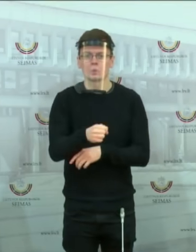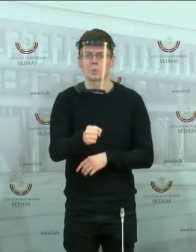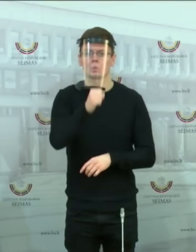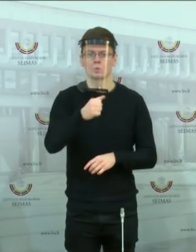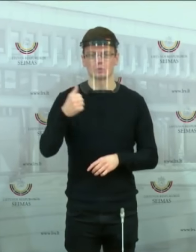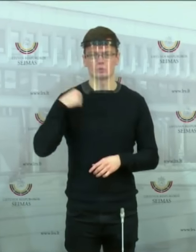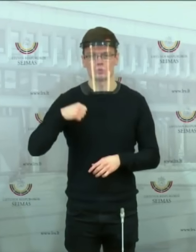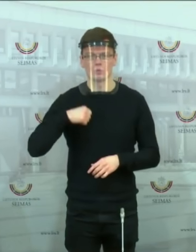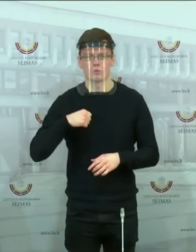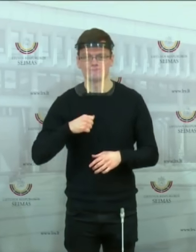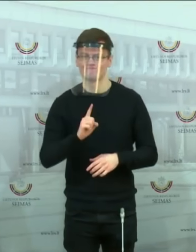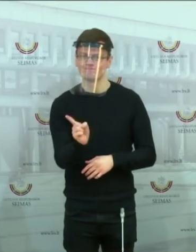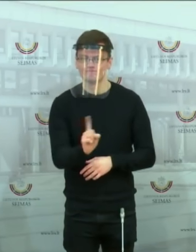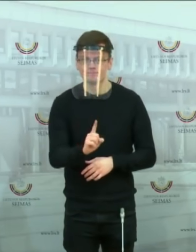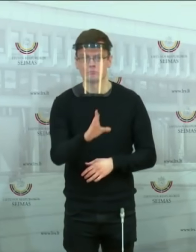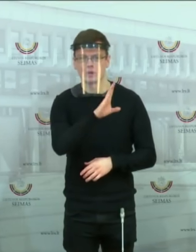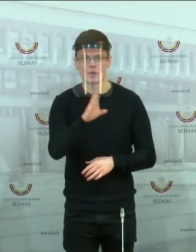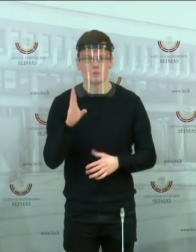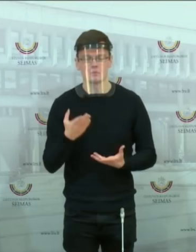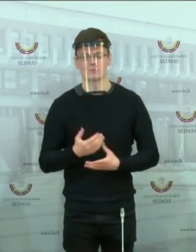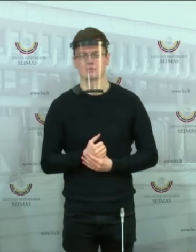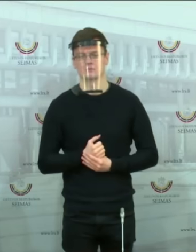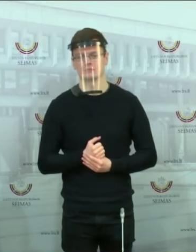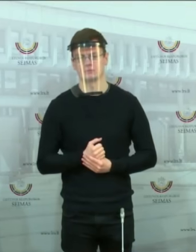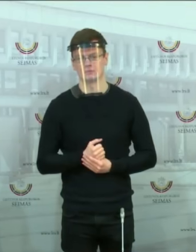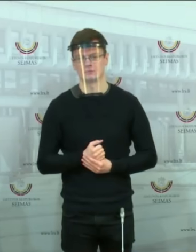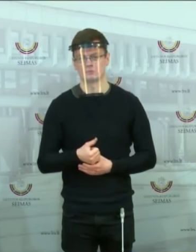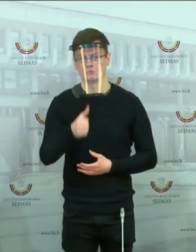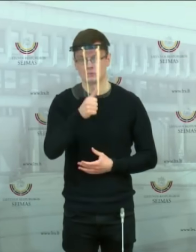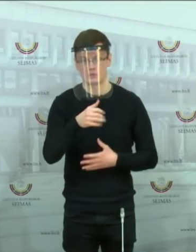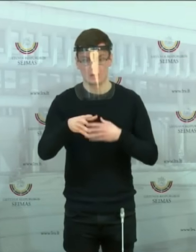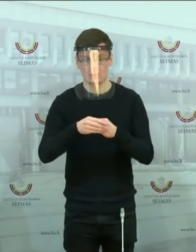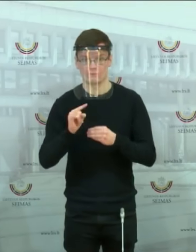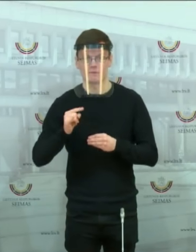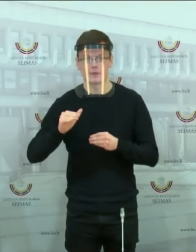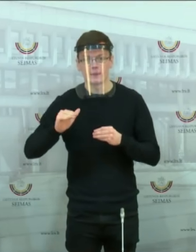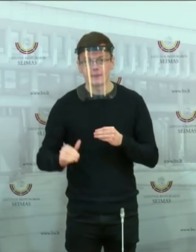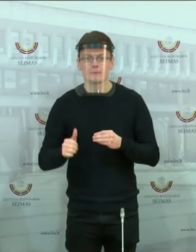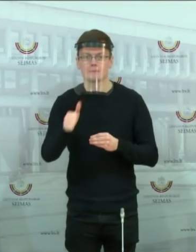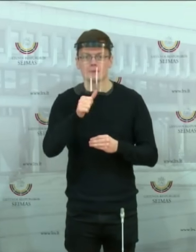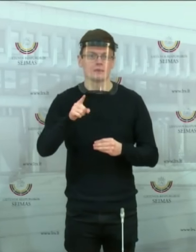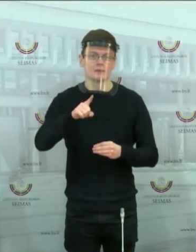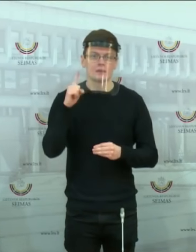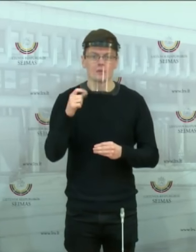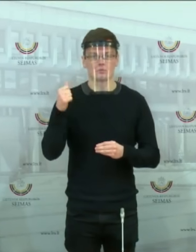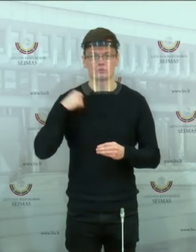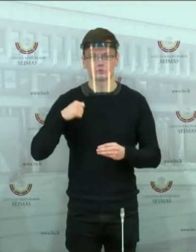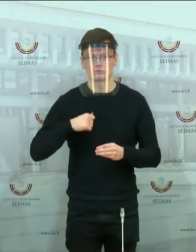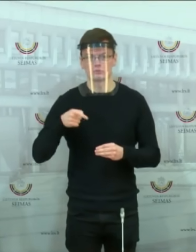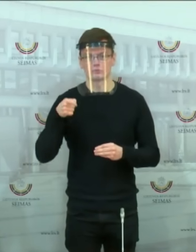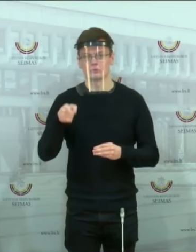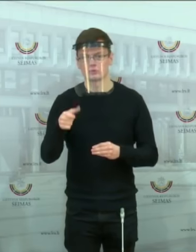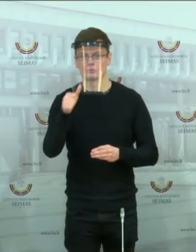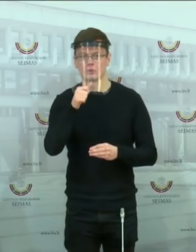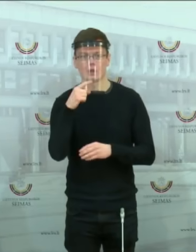amžiaus mamų, ypatingai su mažamečiais vaikais, tai yra tie jauno amžiaus žmonės, kuriems tenka